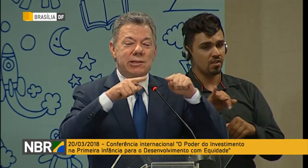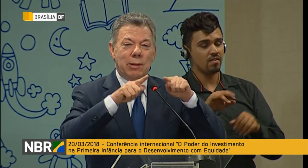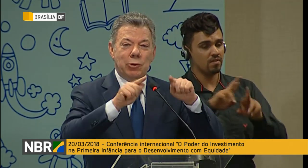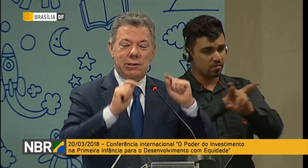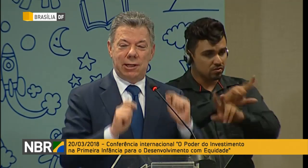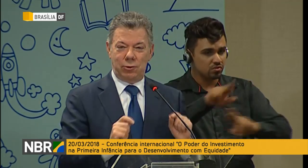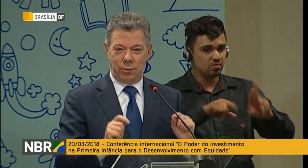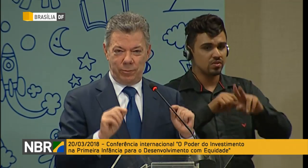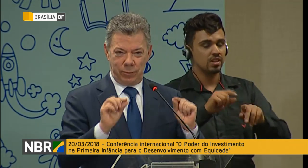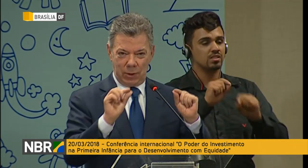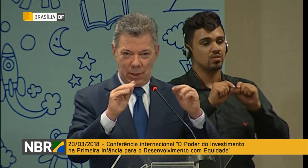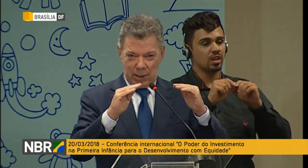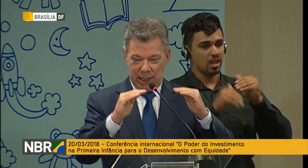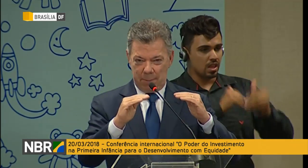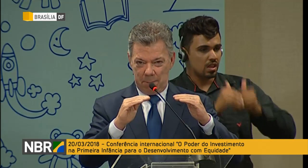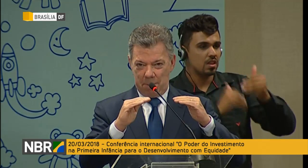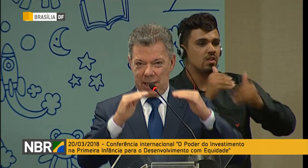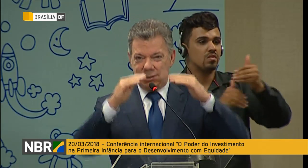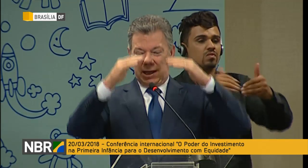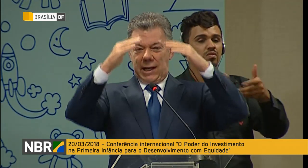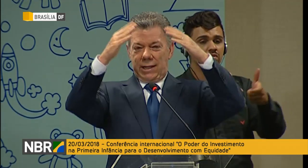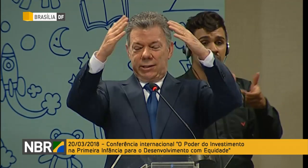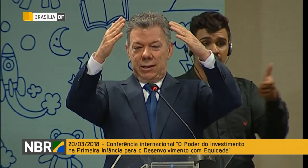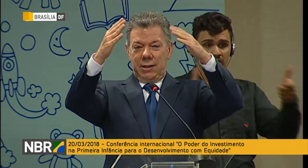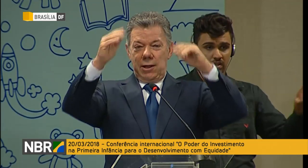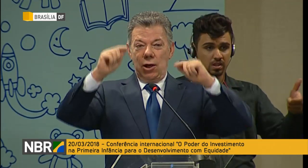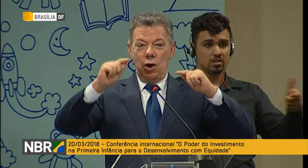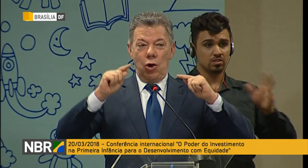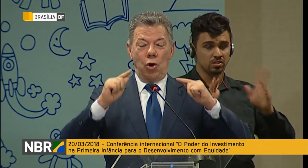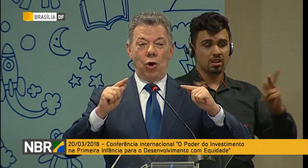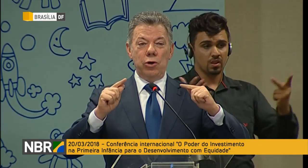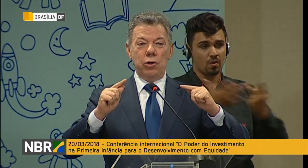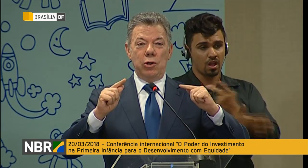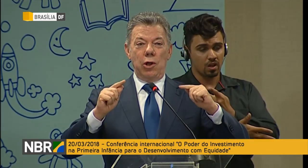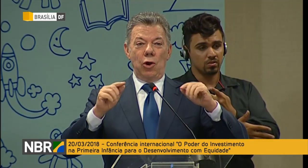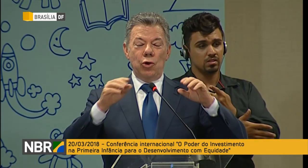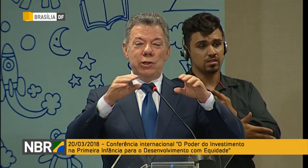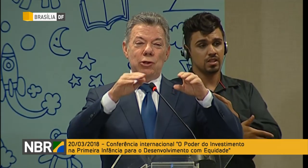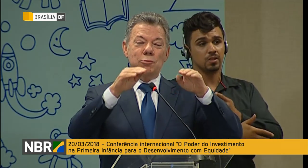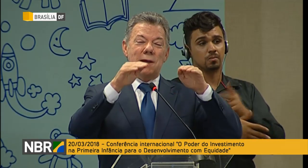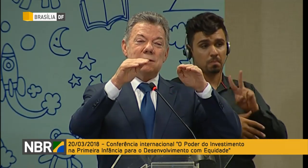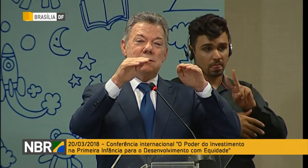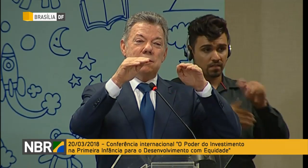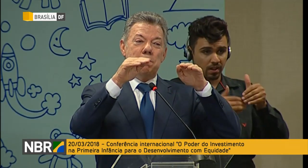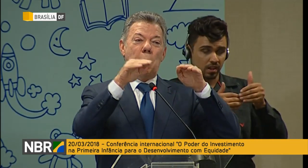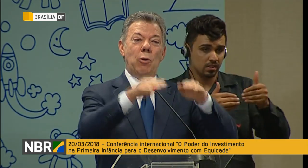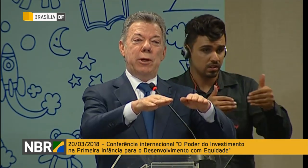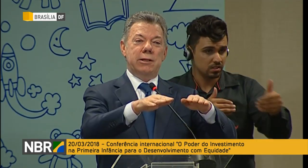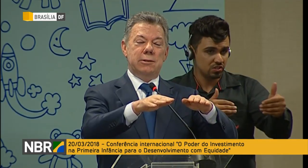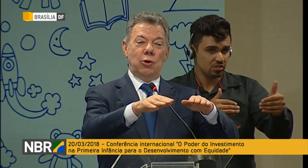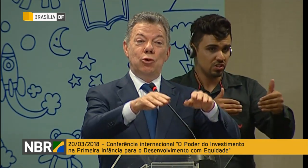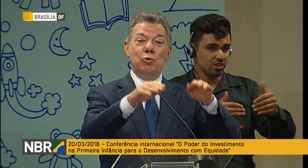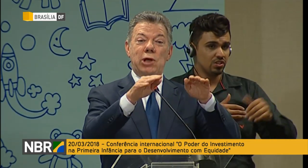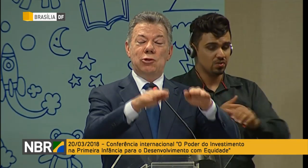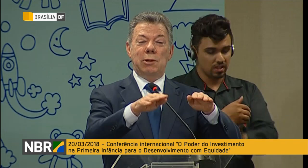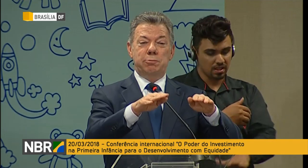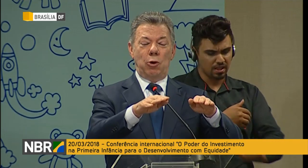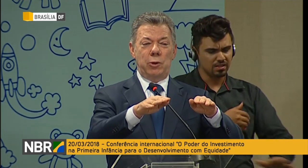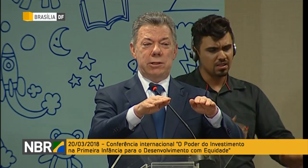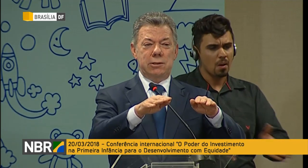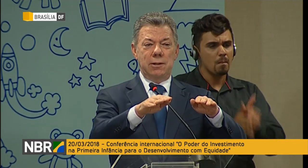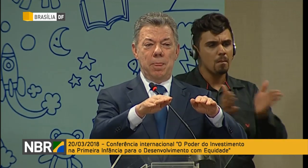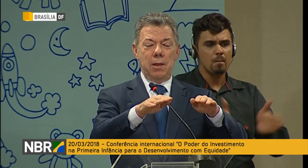uma evolução grande, que é o mesmo que está acontecendo já mais adiante, quando as crianças mais